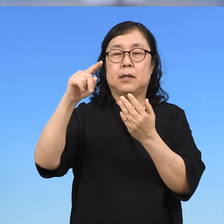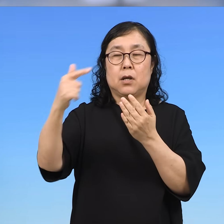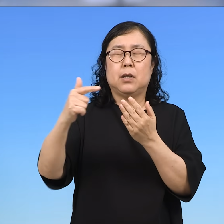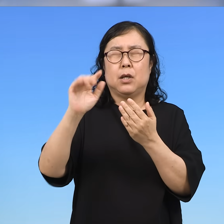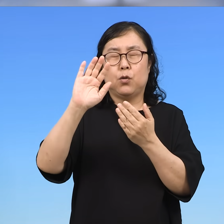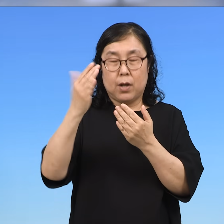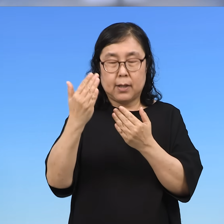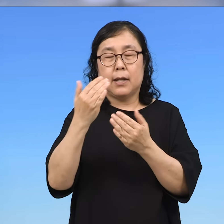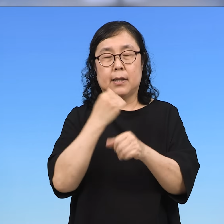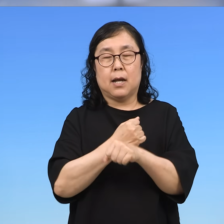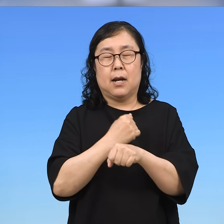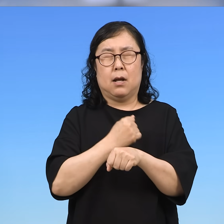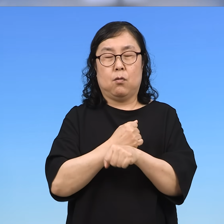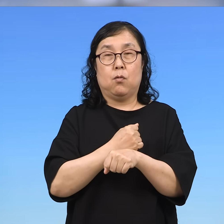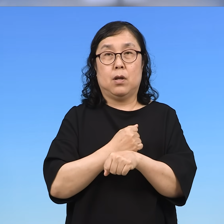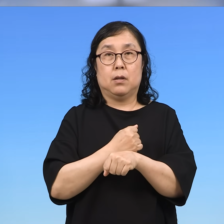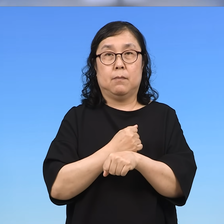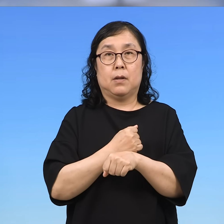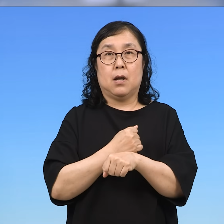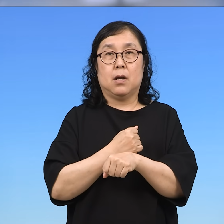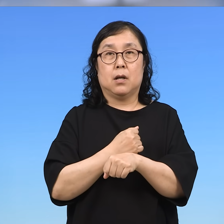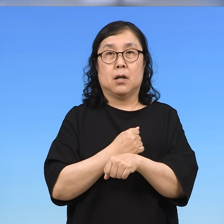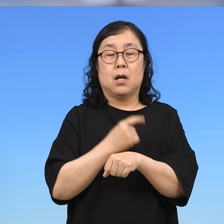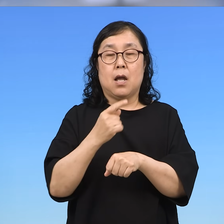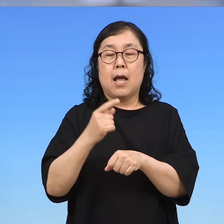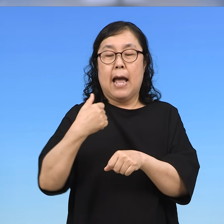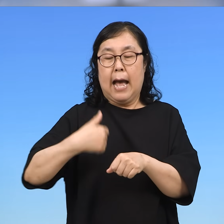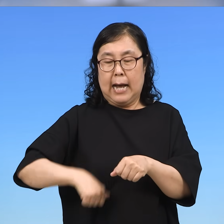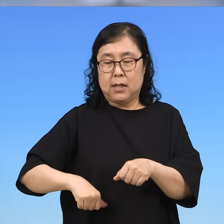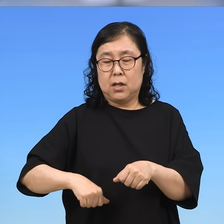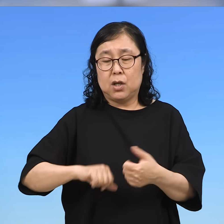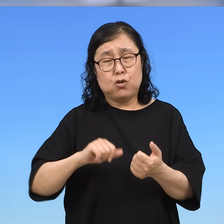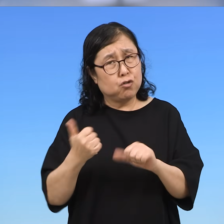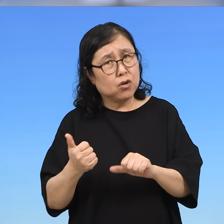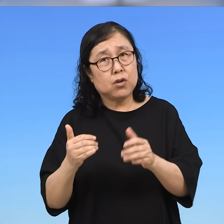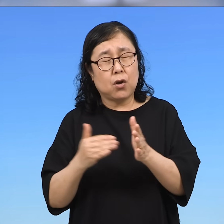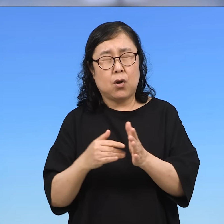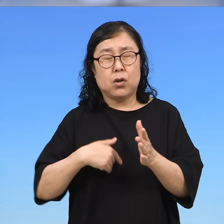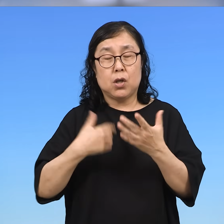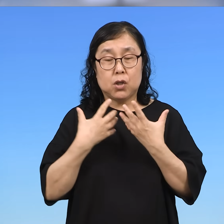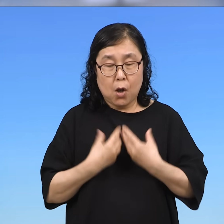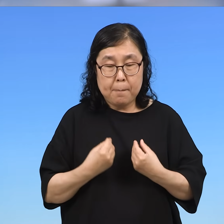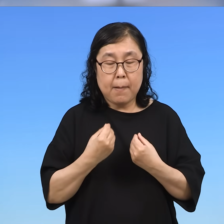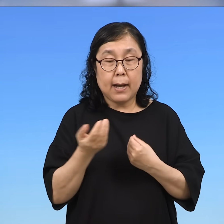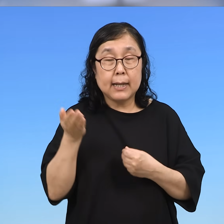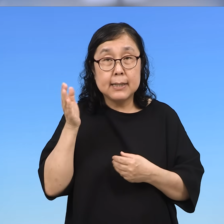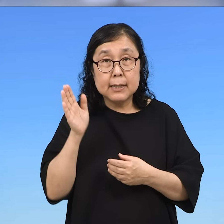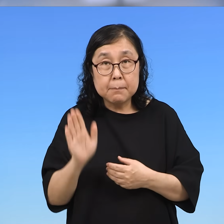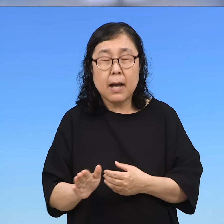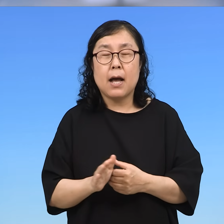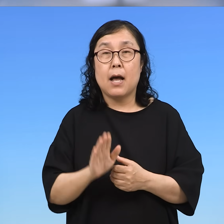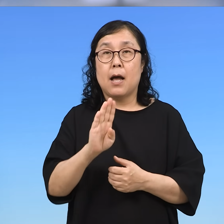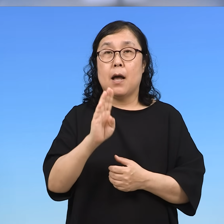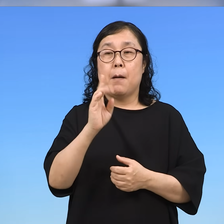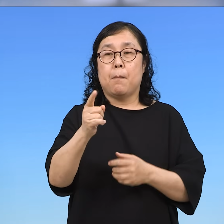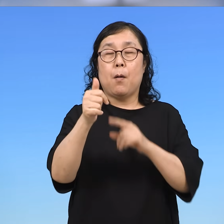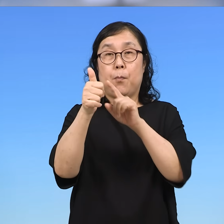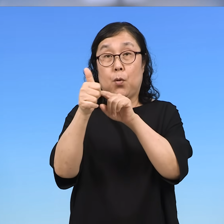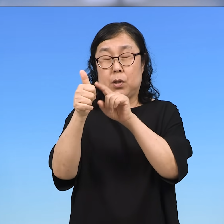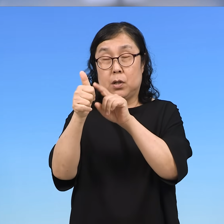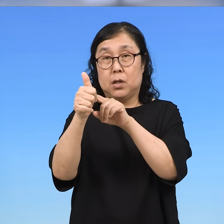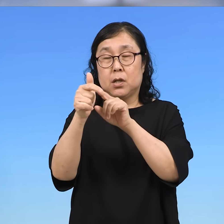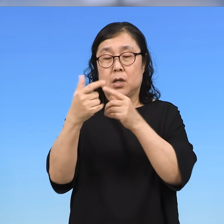아들이 죽었습니다. 그것이 자기를 절망으로 몰고 갔지만, 그런데 이 버포드 씨는 오히려